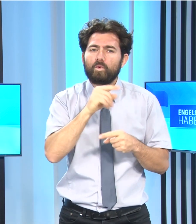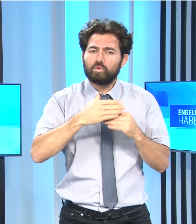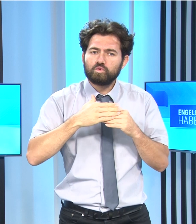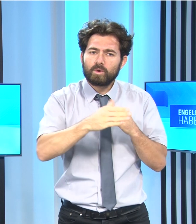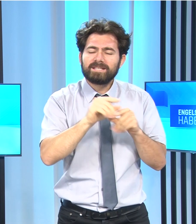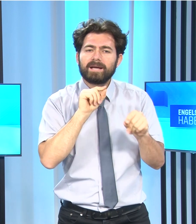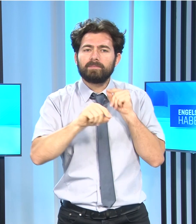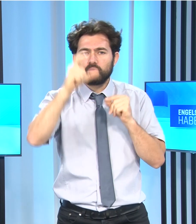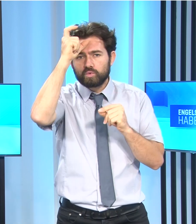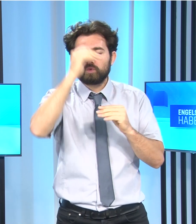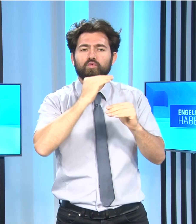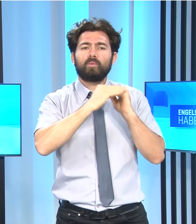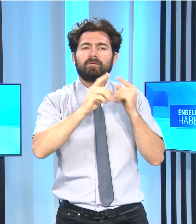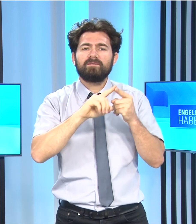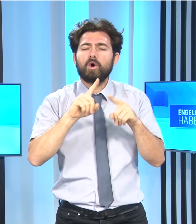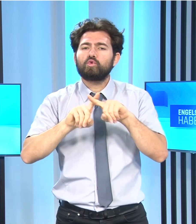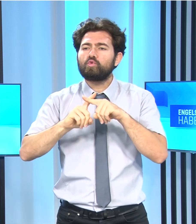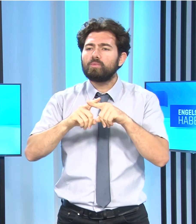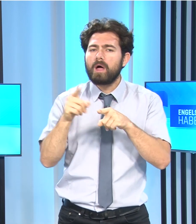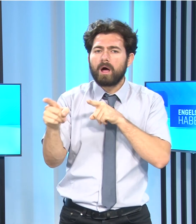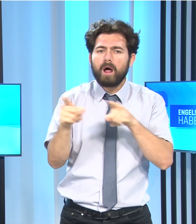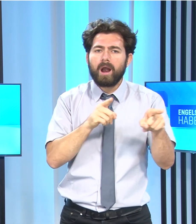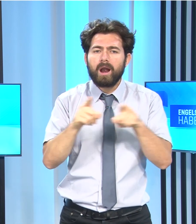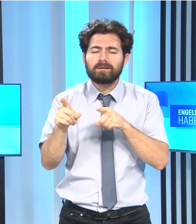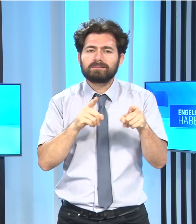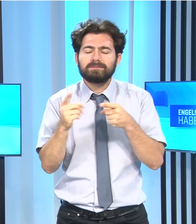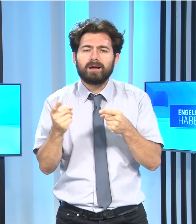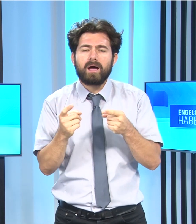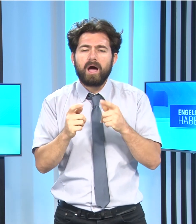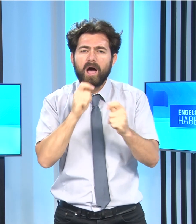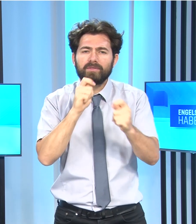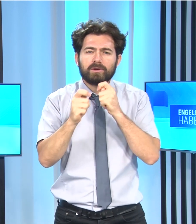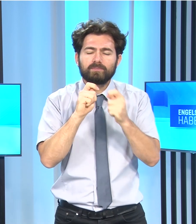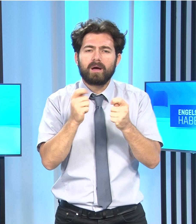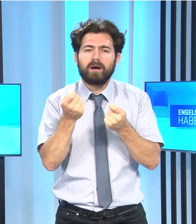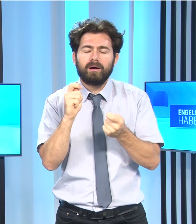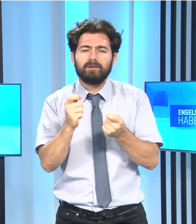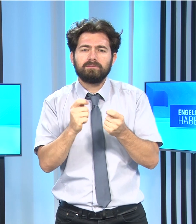süreçte Kıbrıs Türkleri ve Rumlar arasında ara bulucu olmasını istedi.